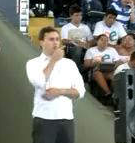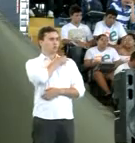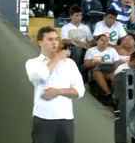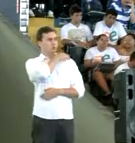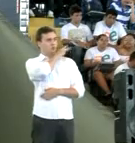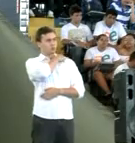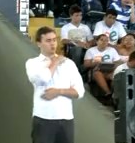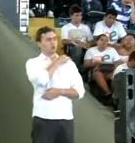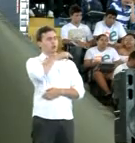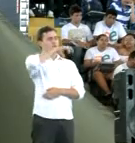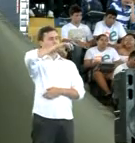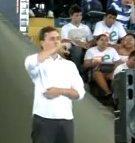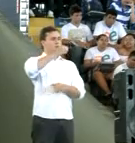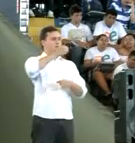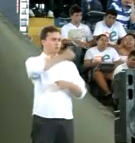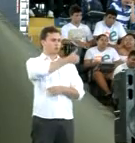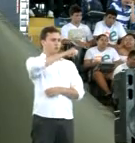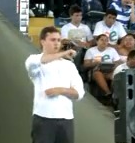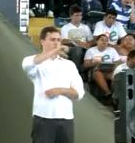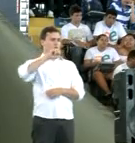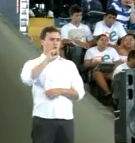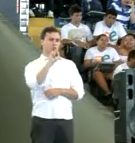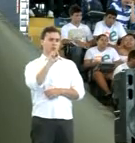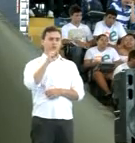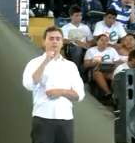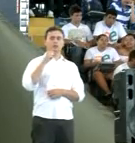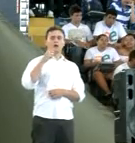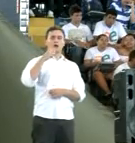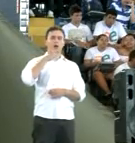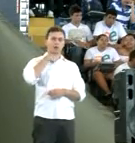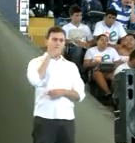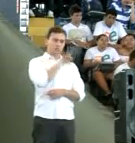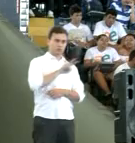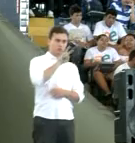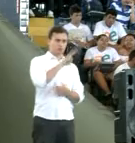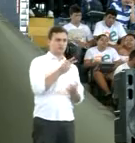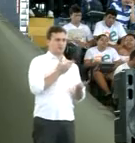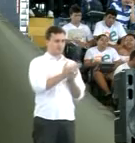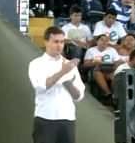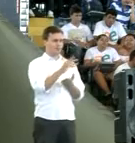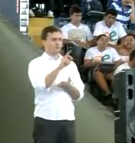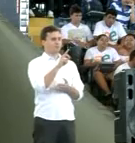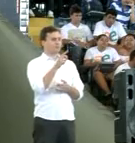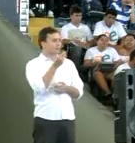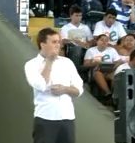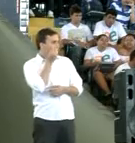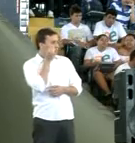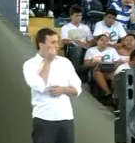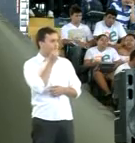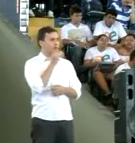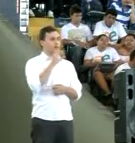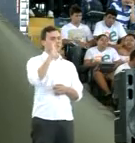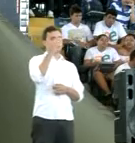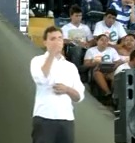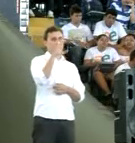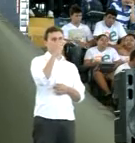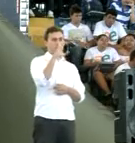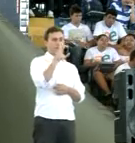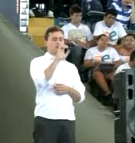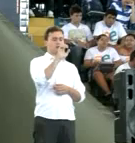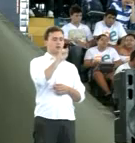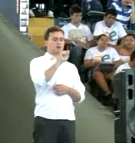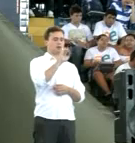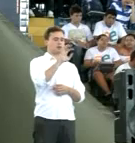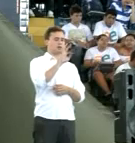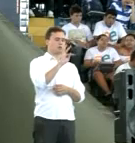ano em 98, quando eu decidi fazer vestibular para Ciências Atuariais. Por quê? Se eu não tinha certeza